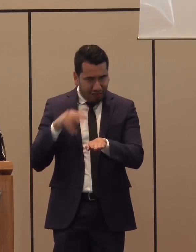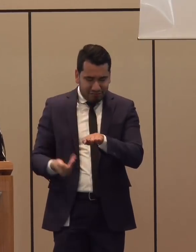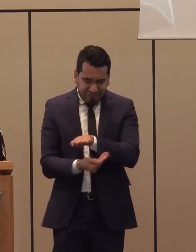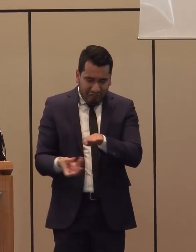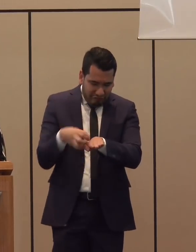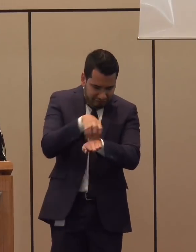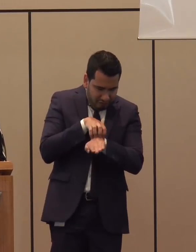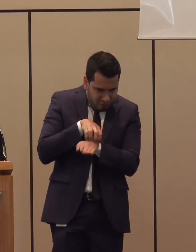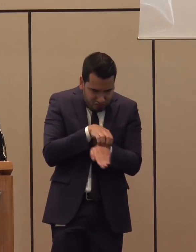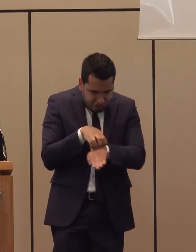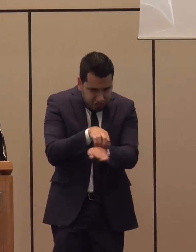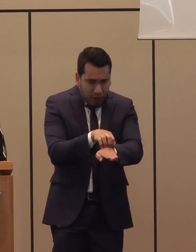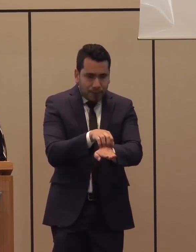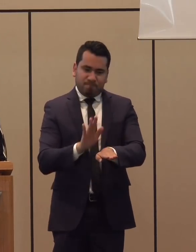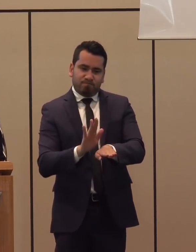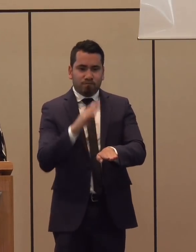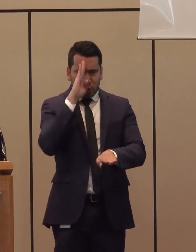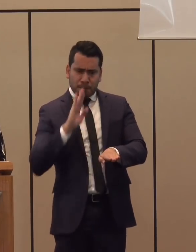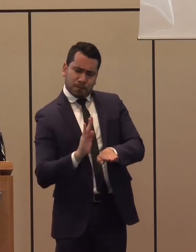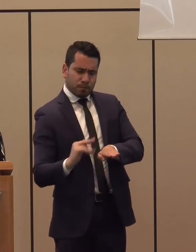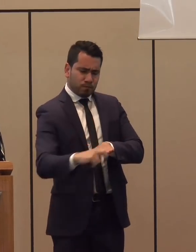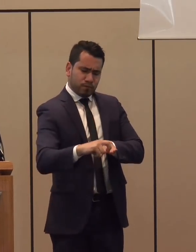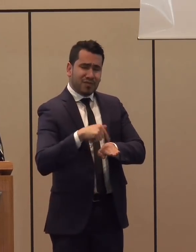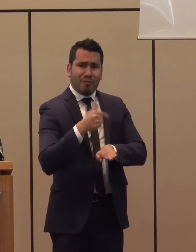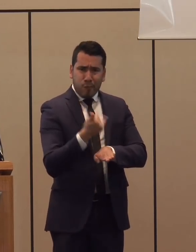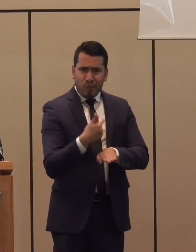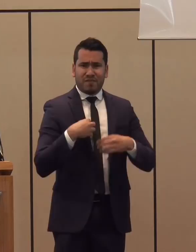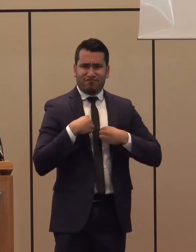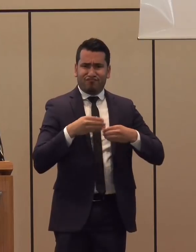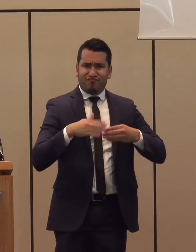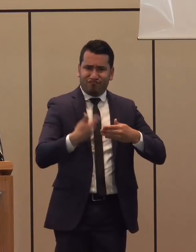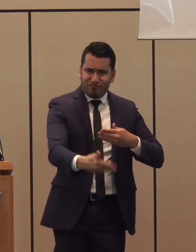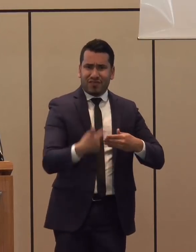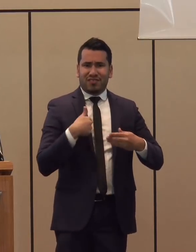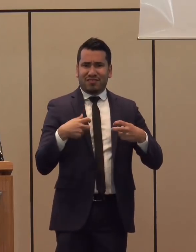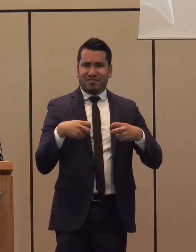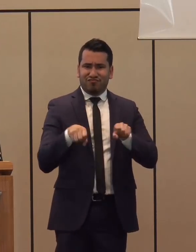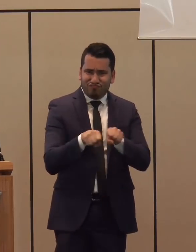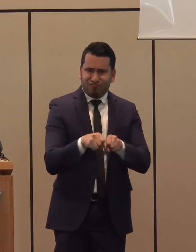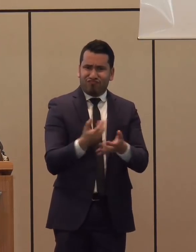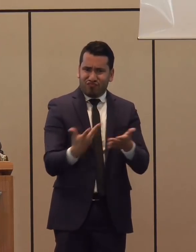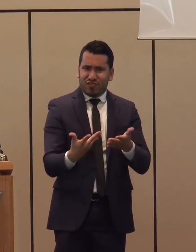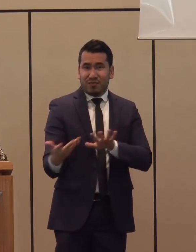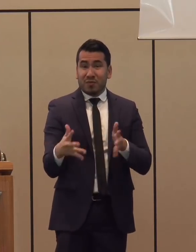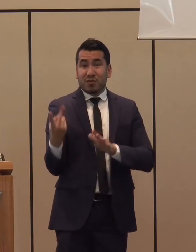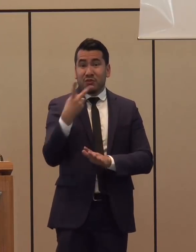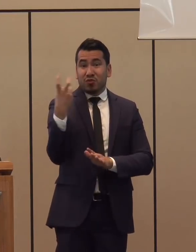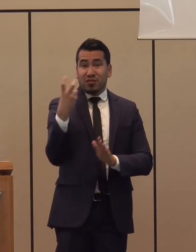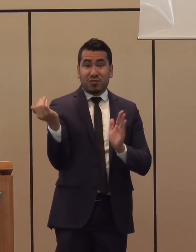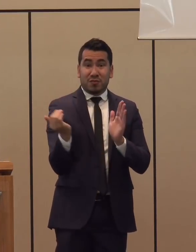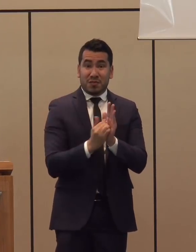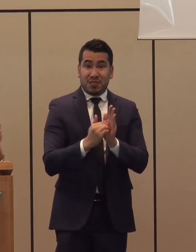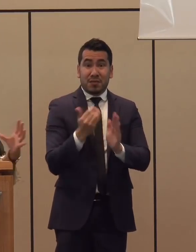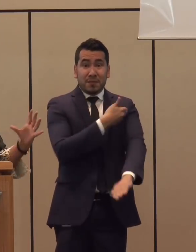está entrando textiles confecciones y calzado por un valor de 200 mil millones de pesos mayores en estos estos